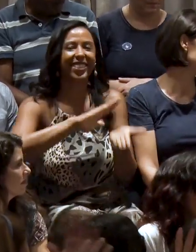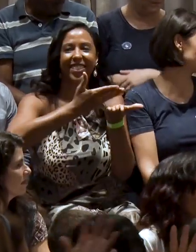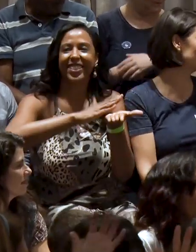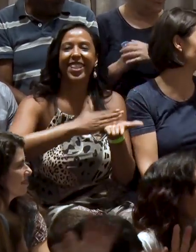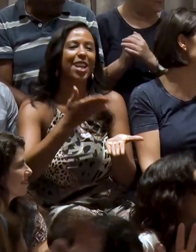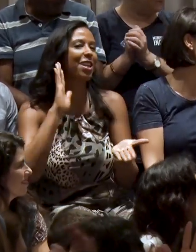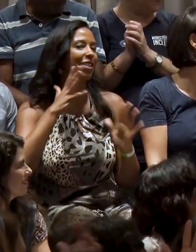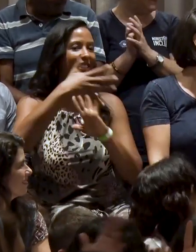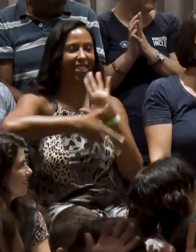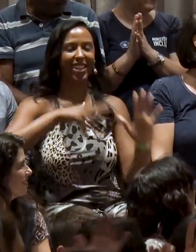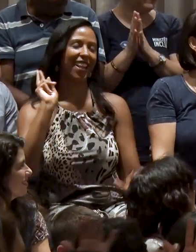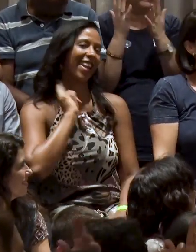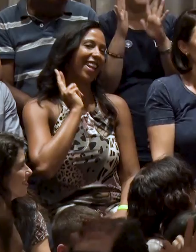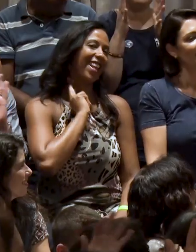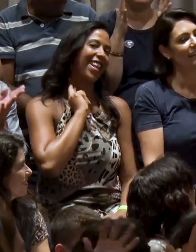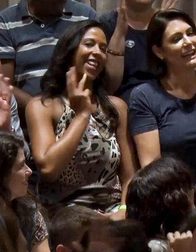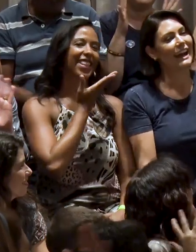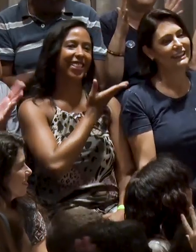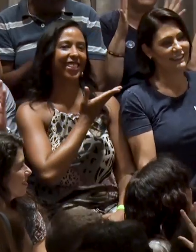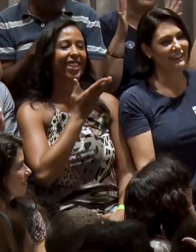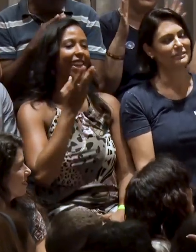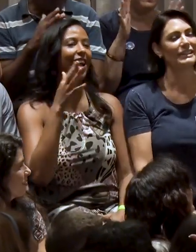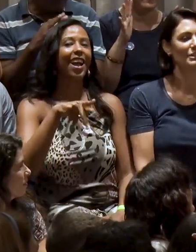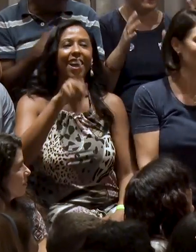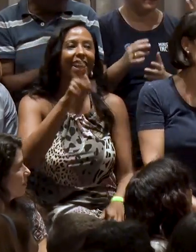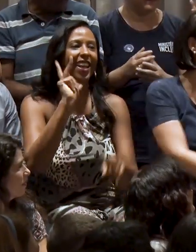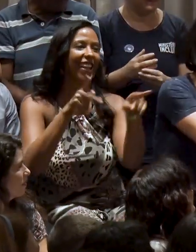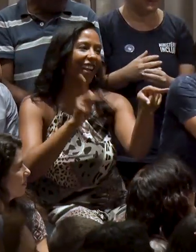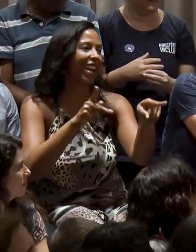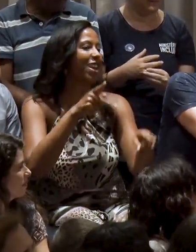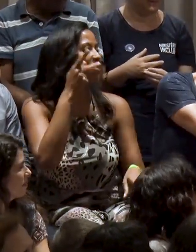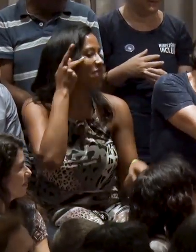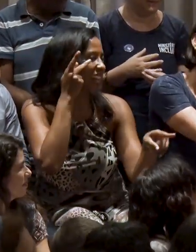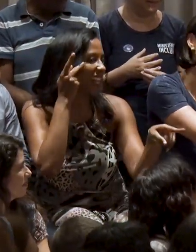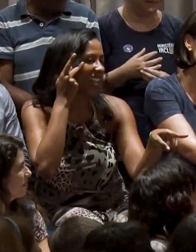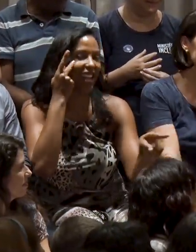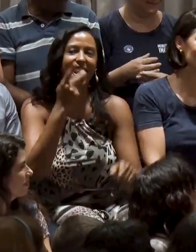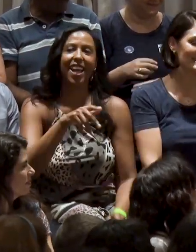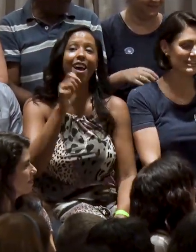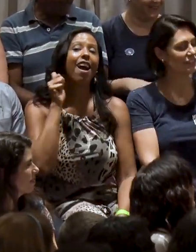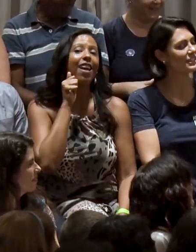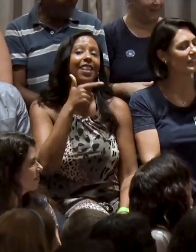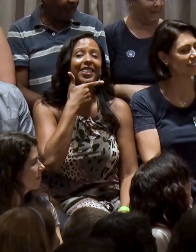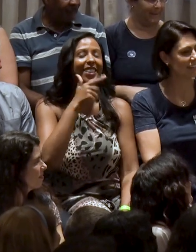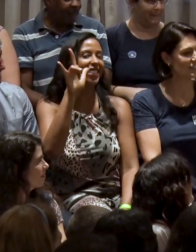Libras, Renezinho, Karen, que está gravando, Patrícia, Adriana, Elisângela, nossa linda que não está